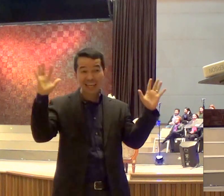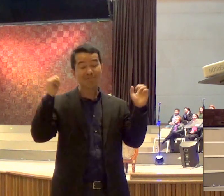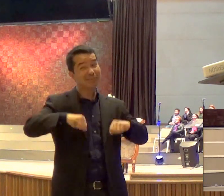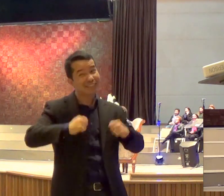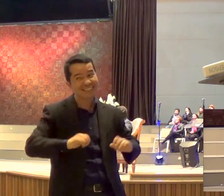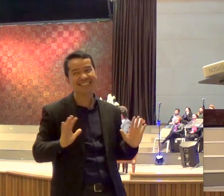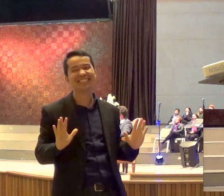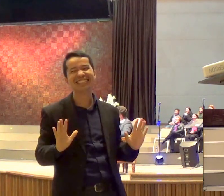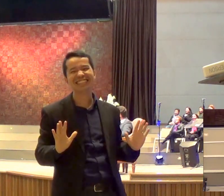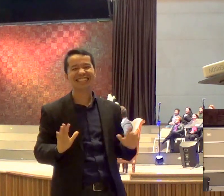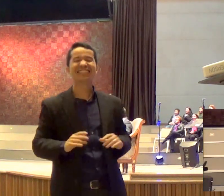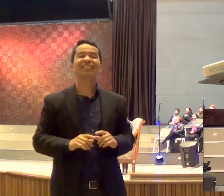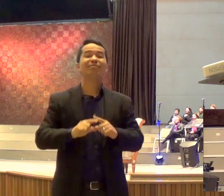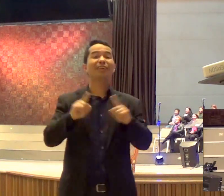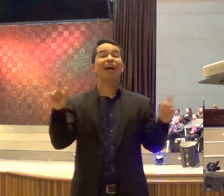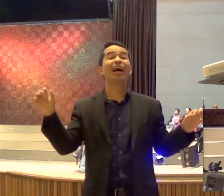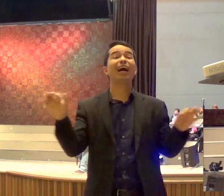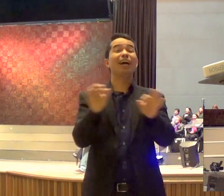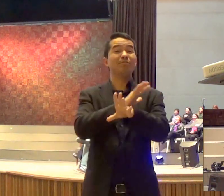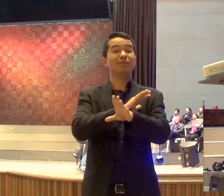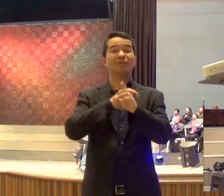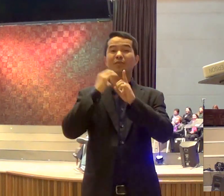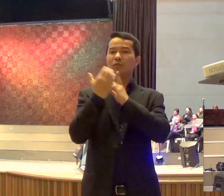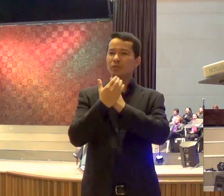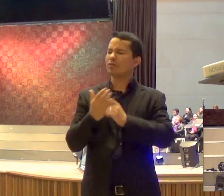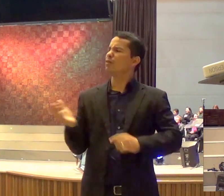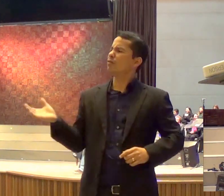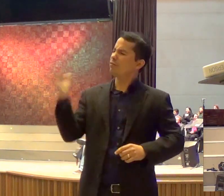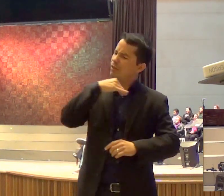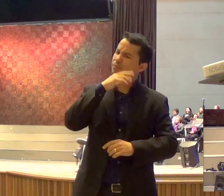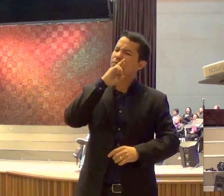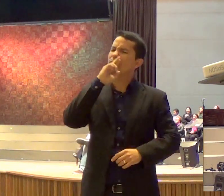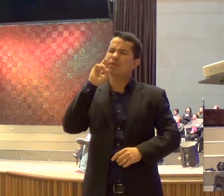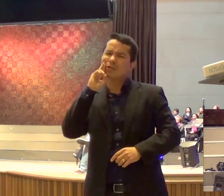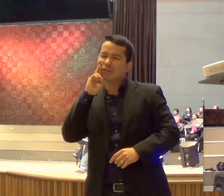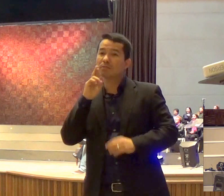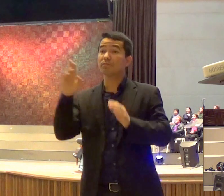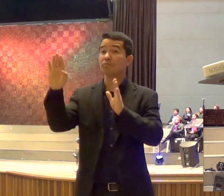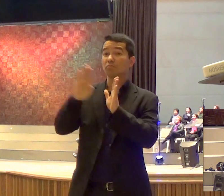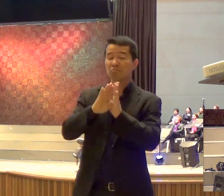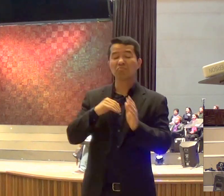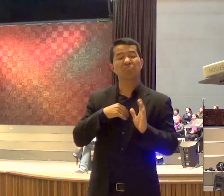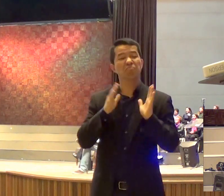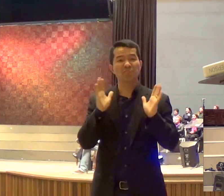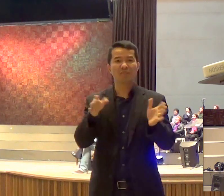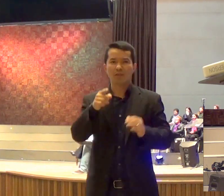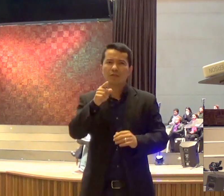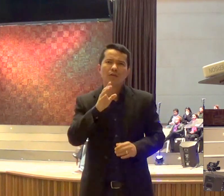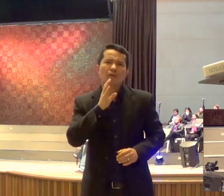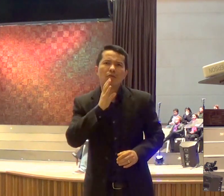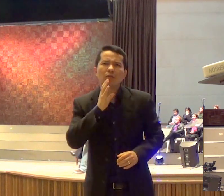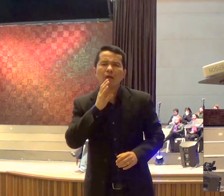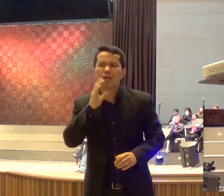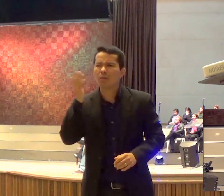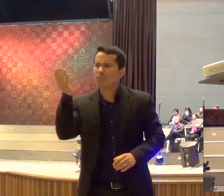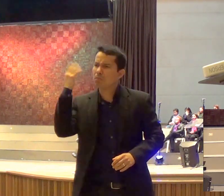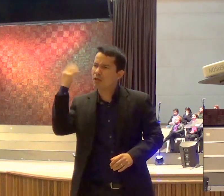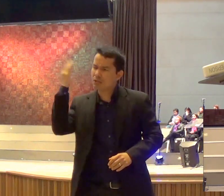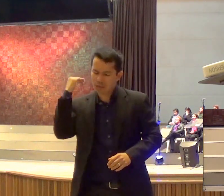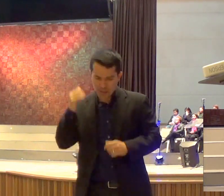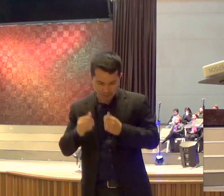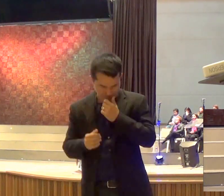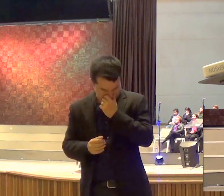mas aí termina o culto eu com fome a gente foi numa lanchonete se aproximava aquela época da temporada